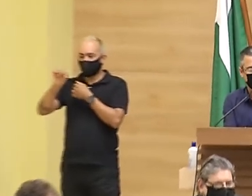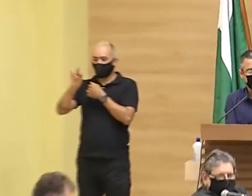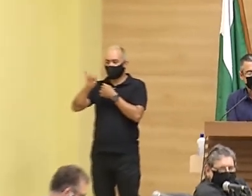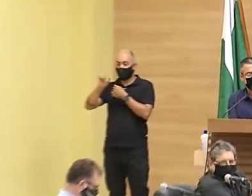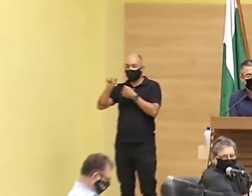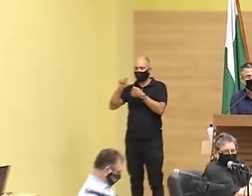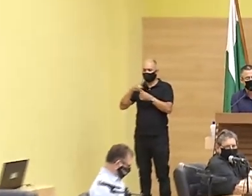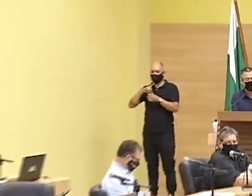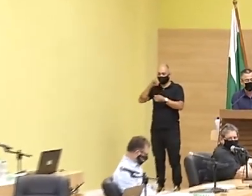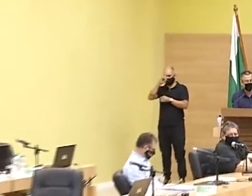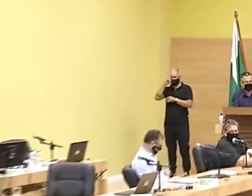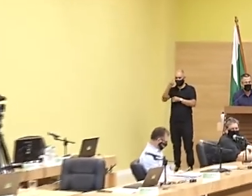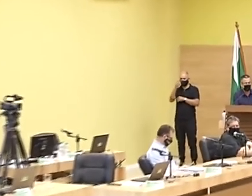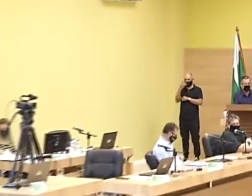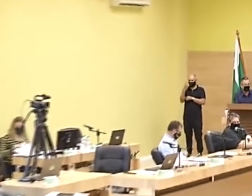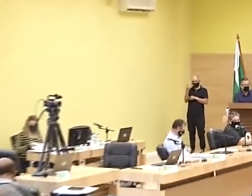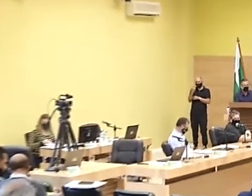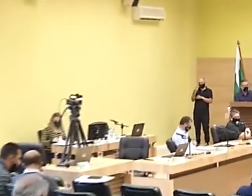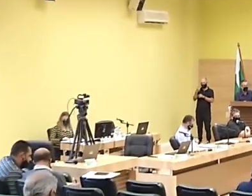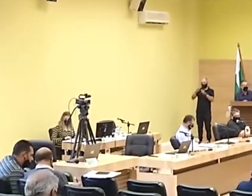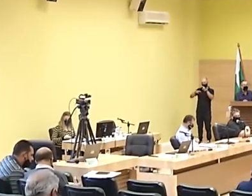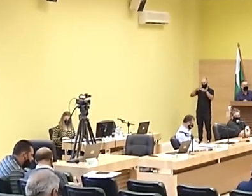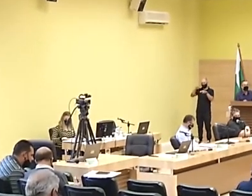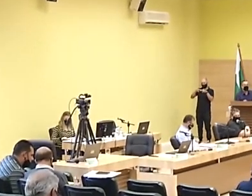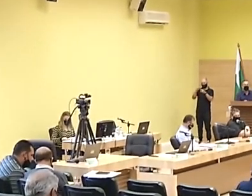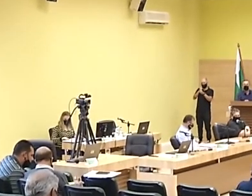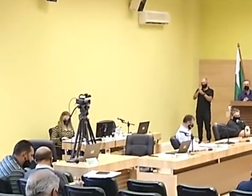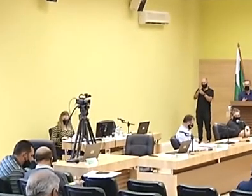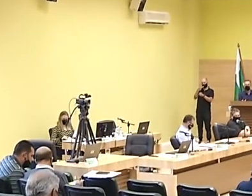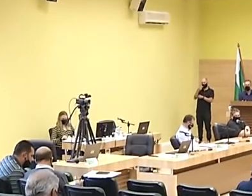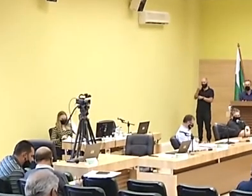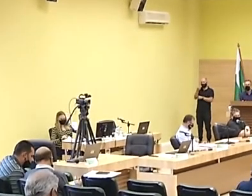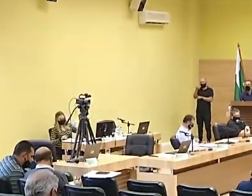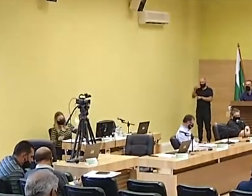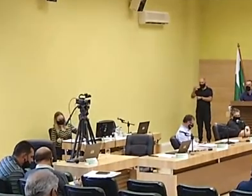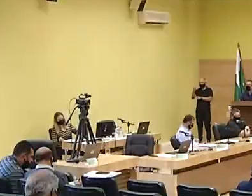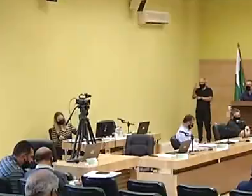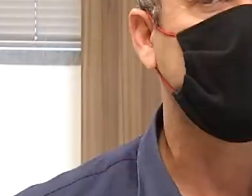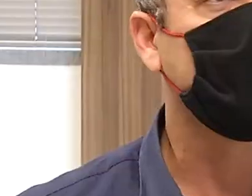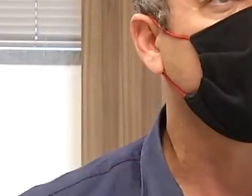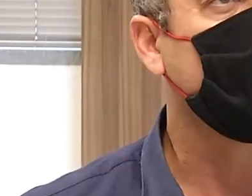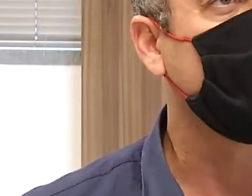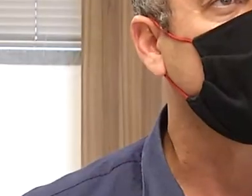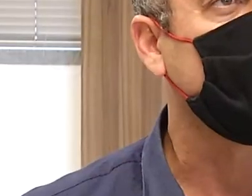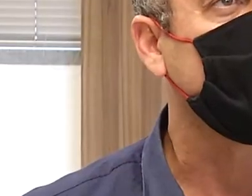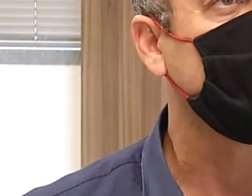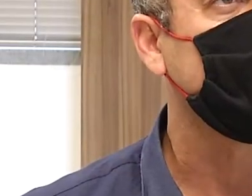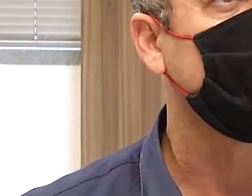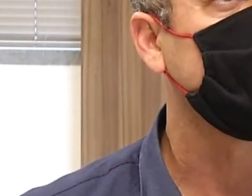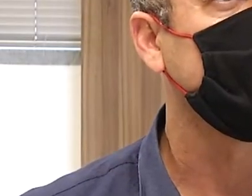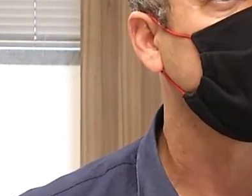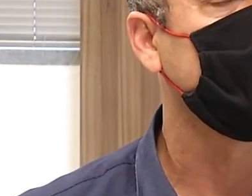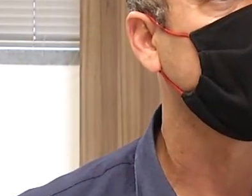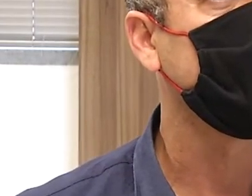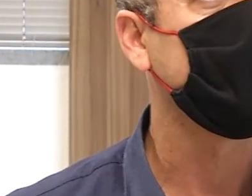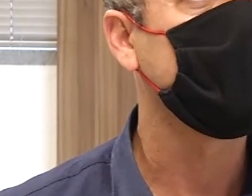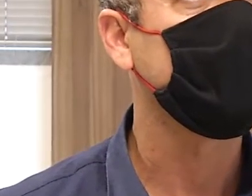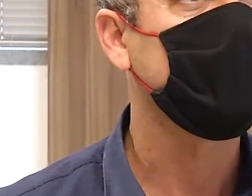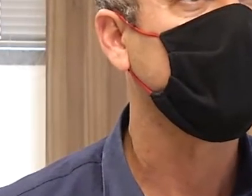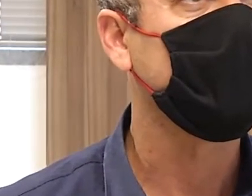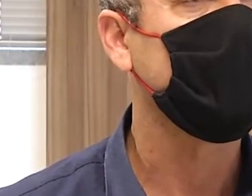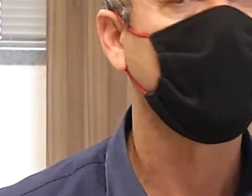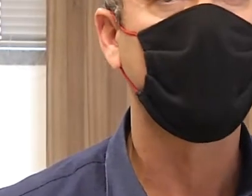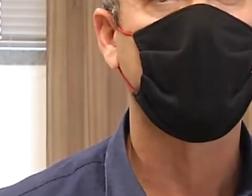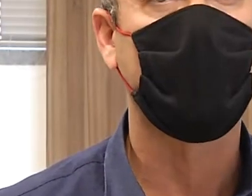expediente, dizendo que não. Existe brecha para que o assunto possa ser melhor analisado. Esse é um problema que está acontecendo no Brasil inteiro. E nós